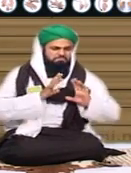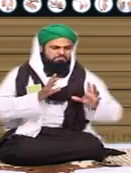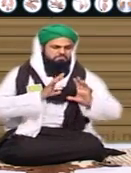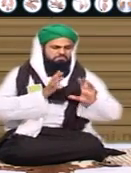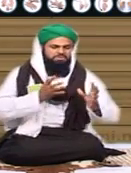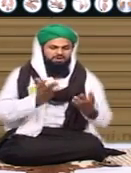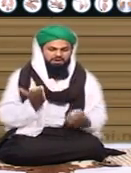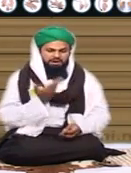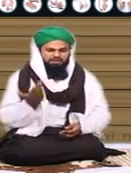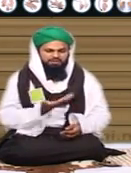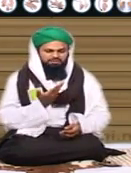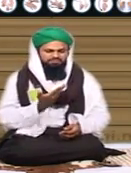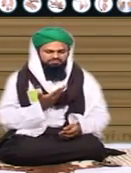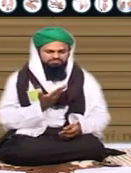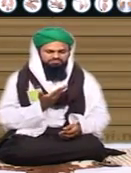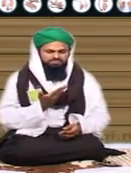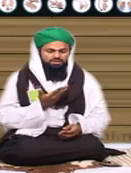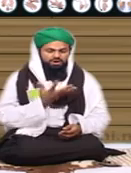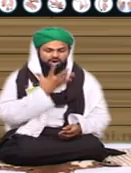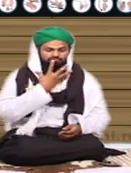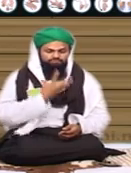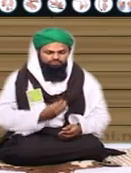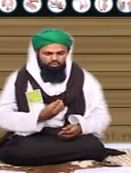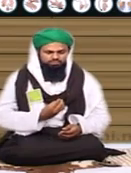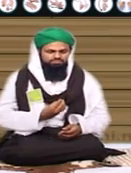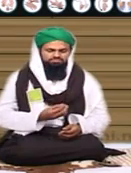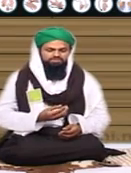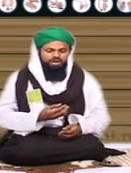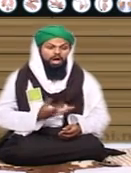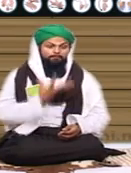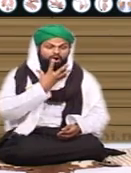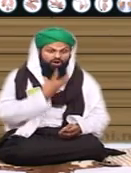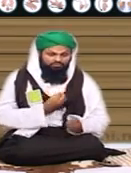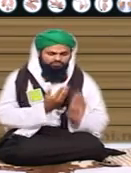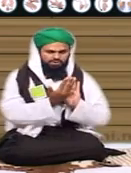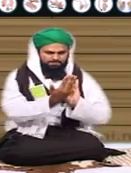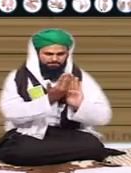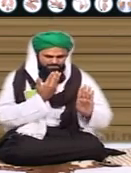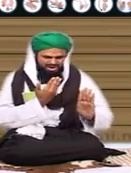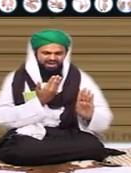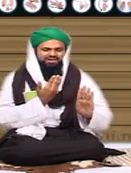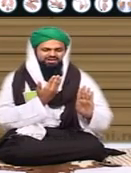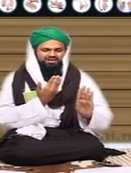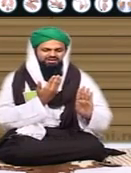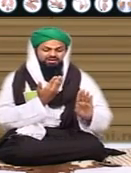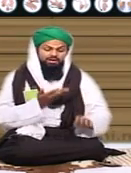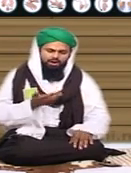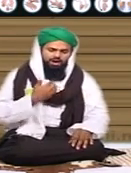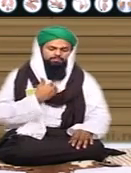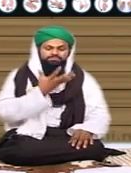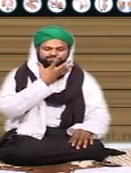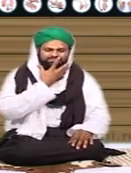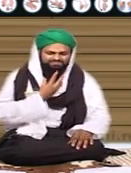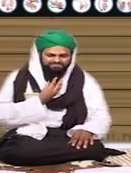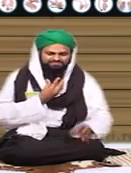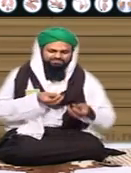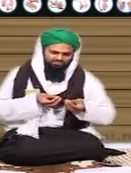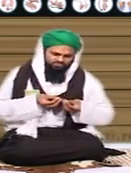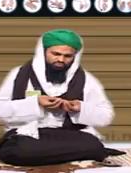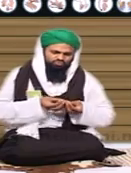گئے، افسوس آج پھنس گئے۔ تو میرے پیارے اسلامی بھائیوں، ہمیں افسوس کا مقام آئے،